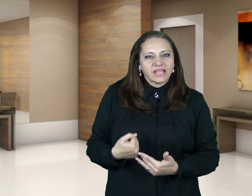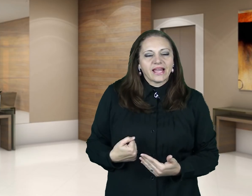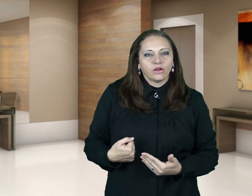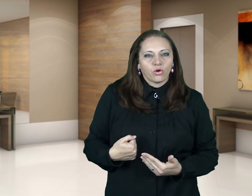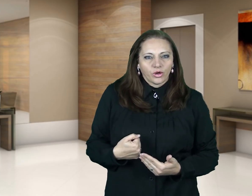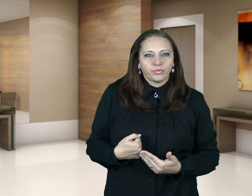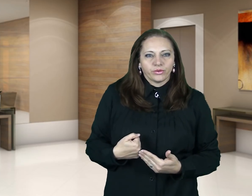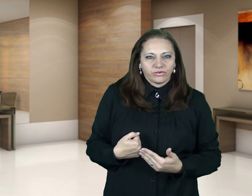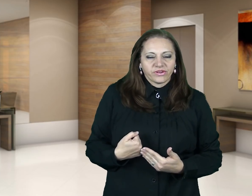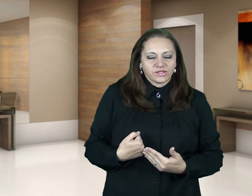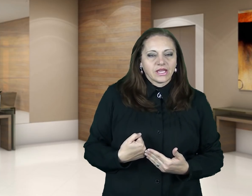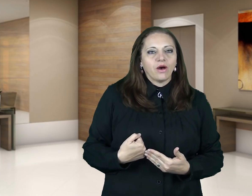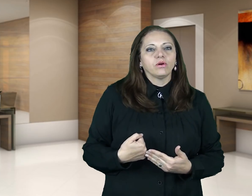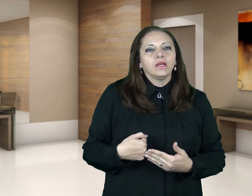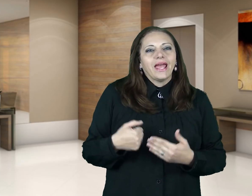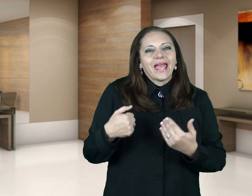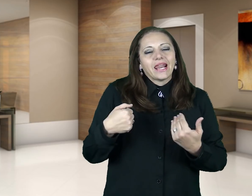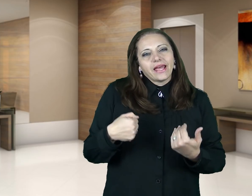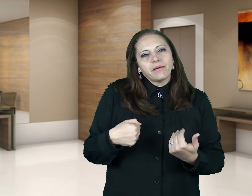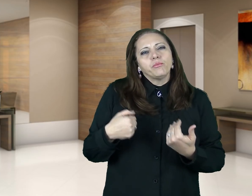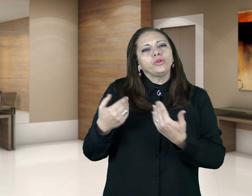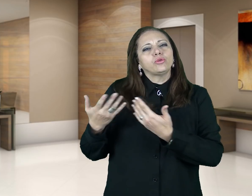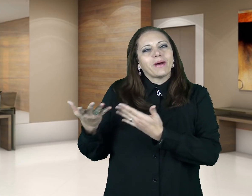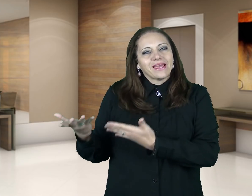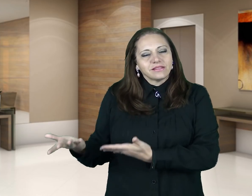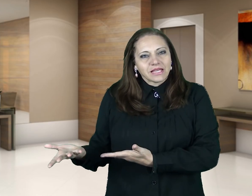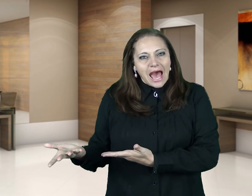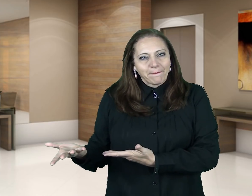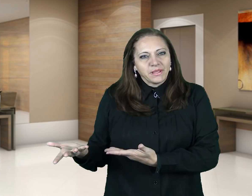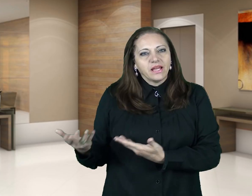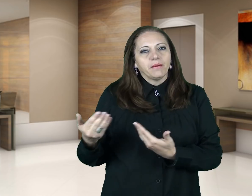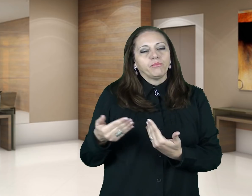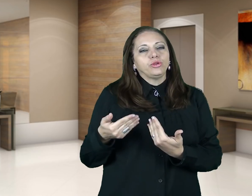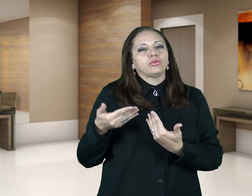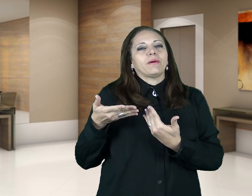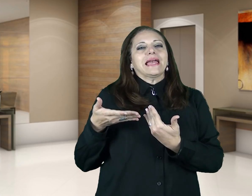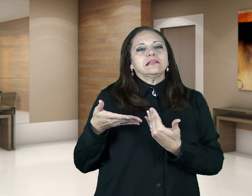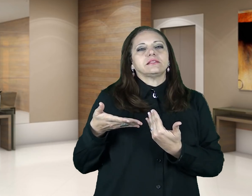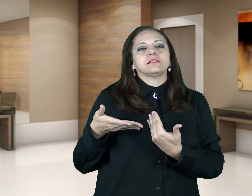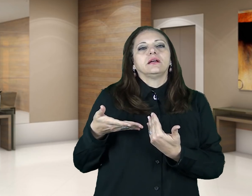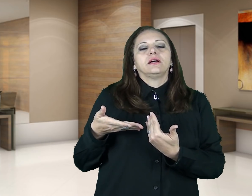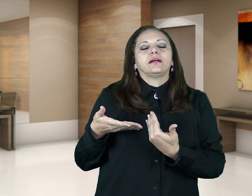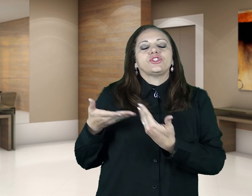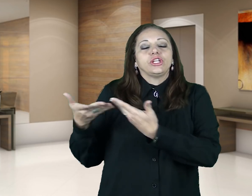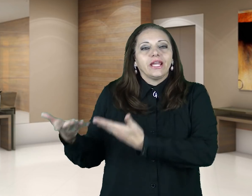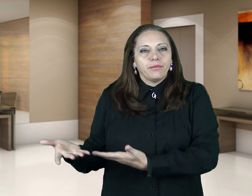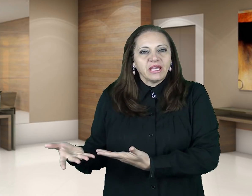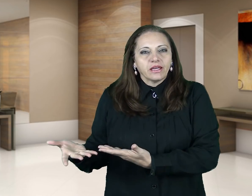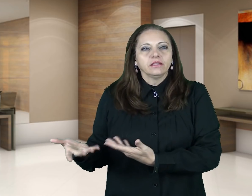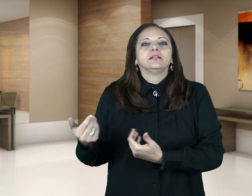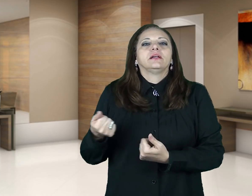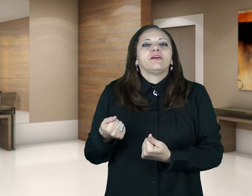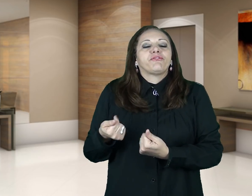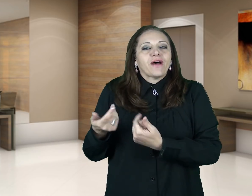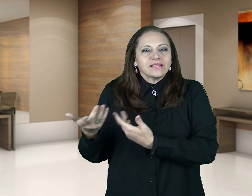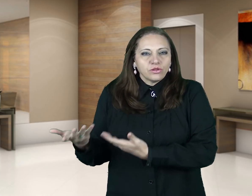expressividade corporofacial, ela é muito mais rápida, muito mais dinâmica, fácil de